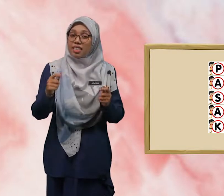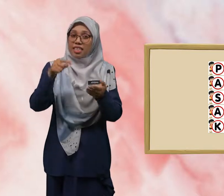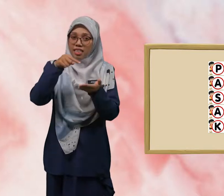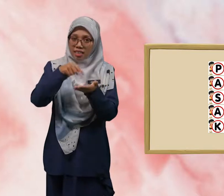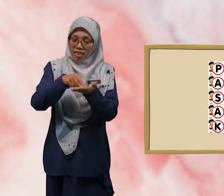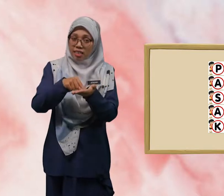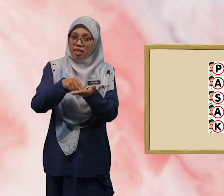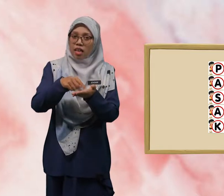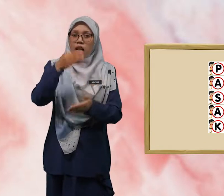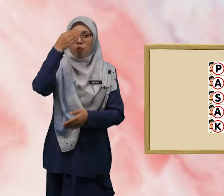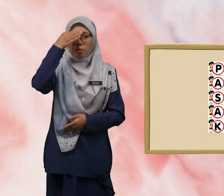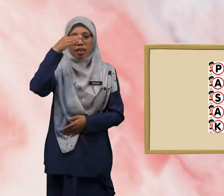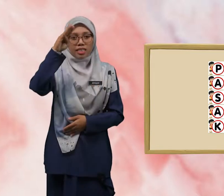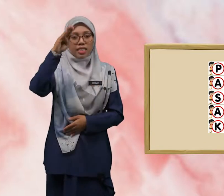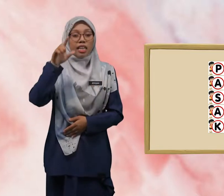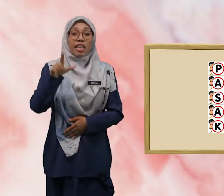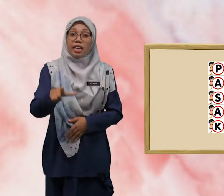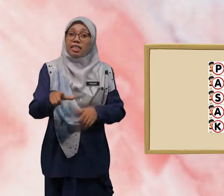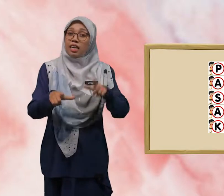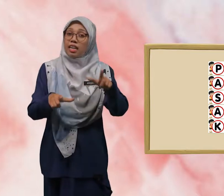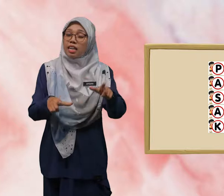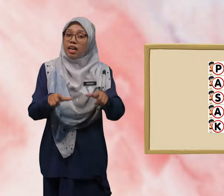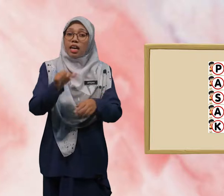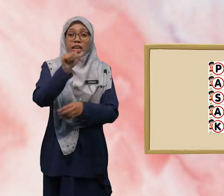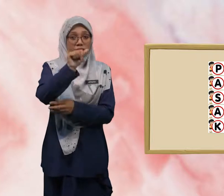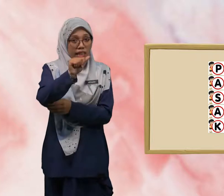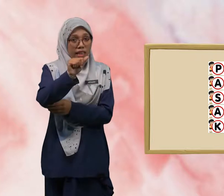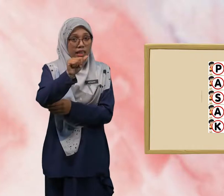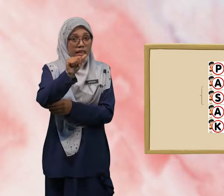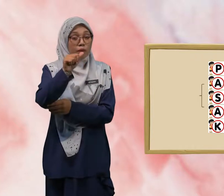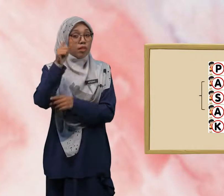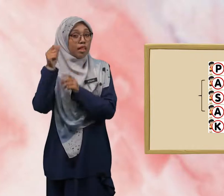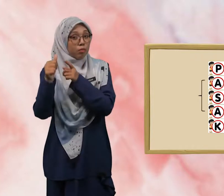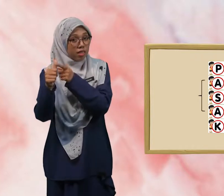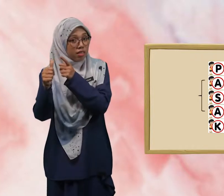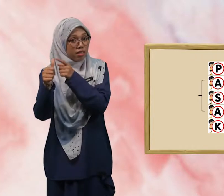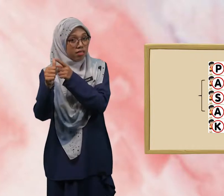ini pagi langkah eh yang pertama